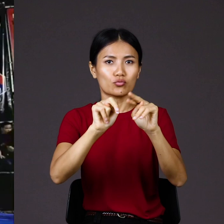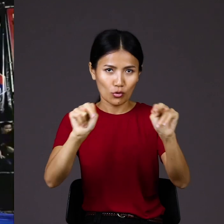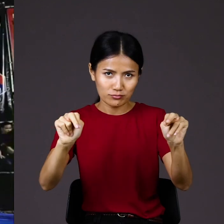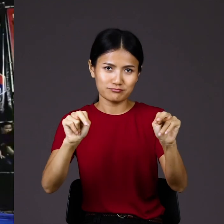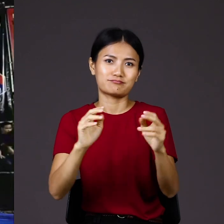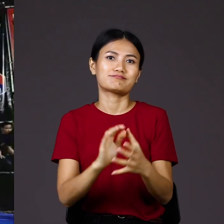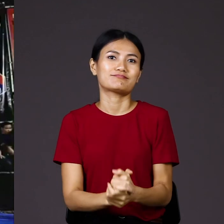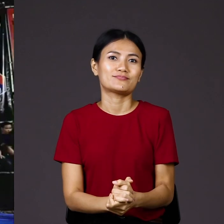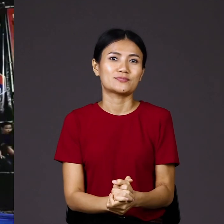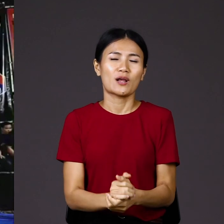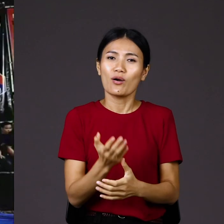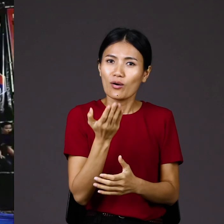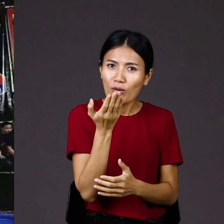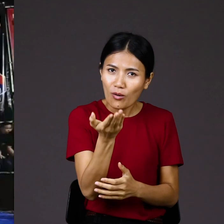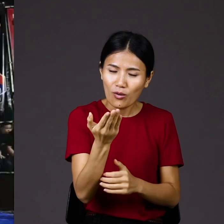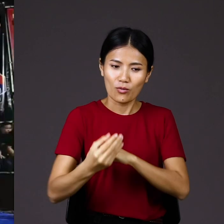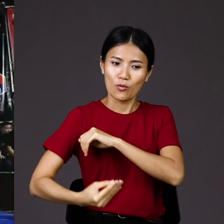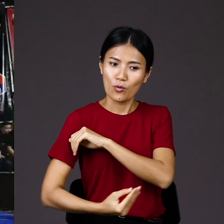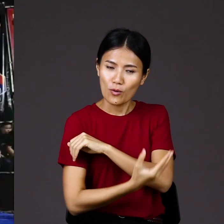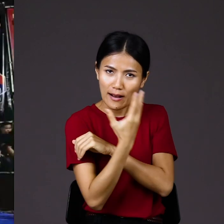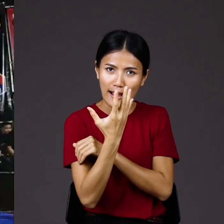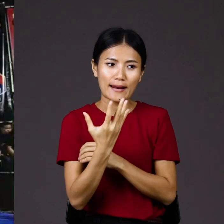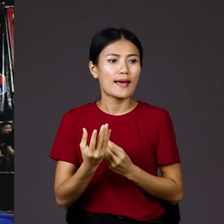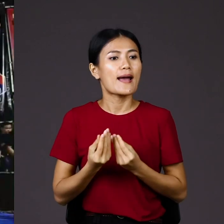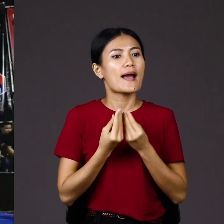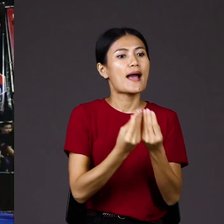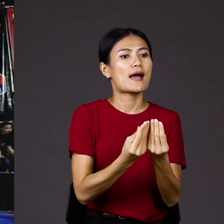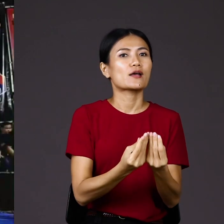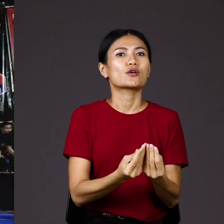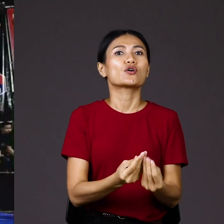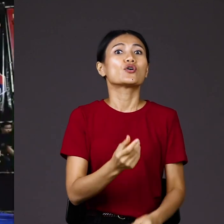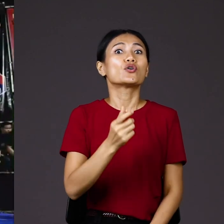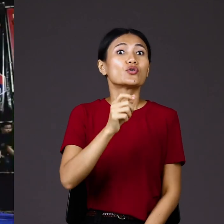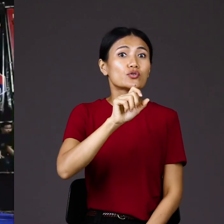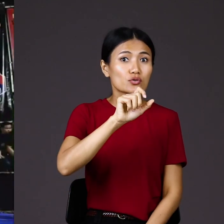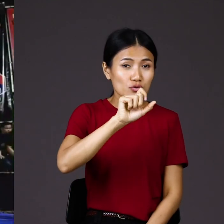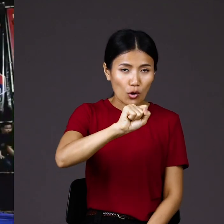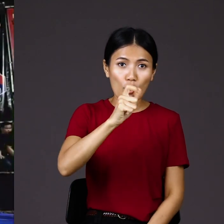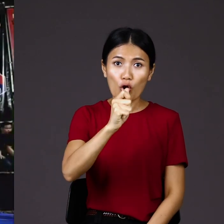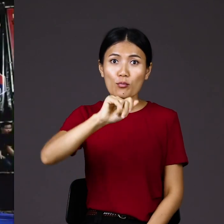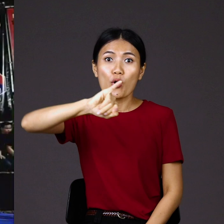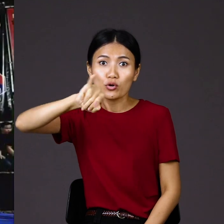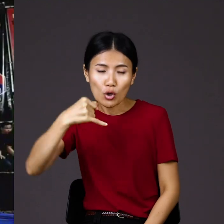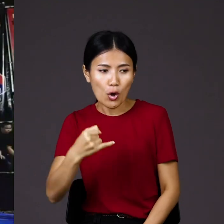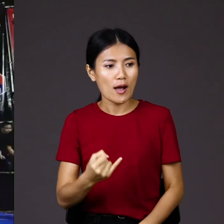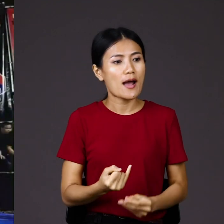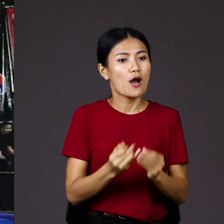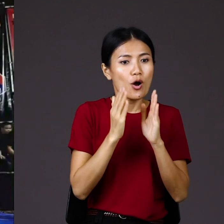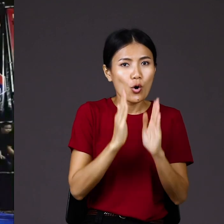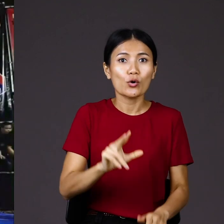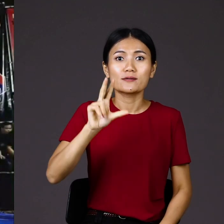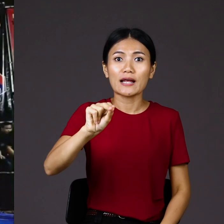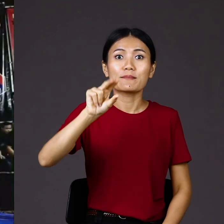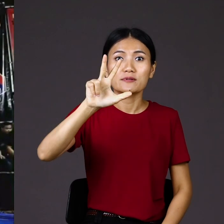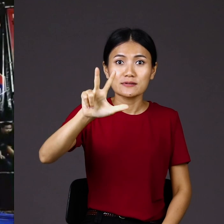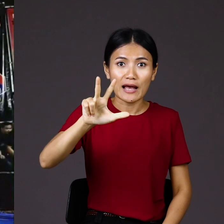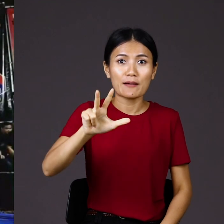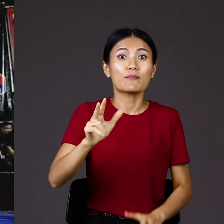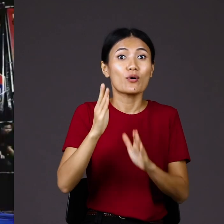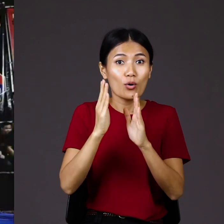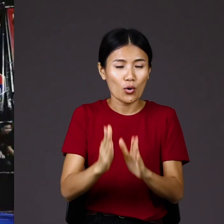นทบุรีคนต่อไปขอโอกาสให้ผู้สมัครสมาชิกสภาอบจจากคณะก้าวหน้